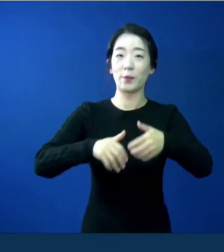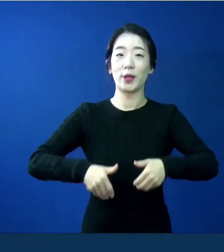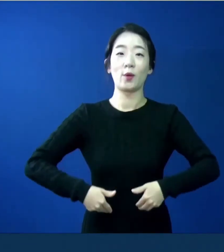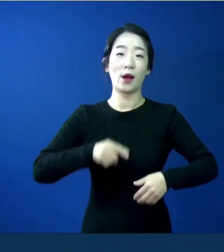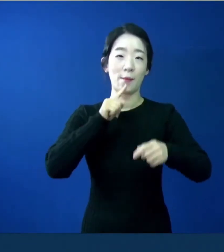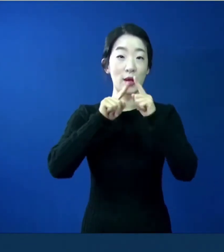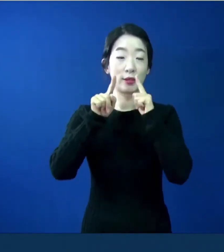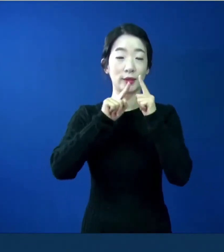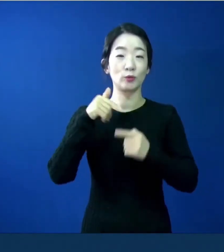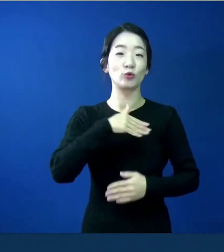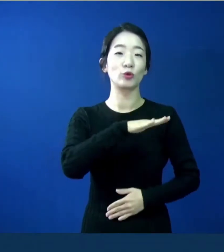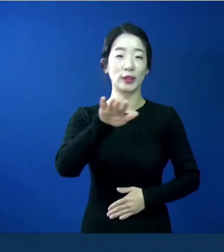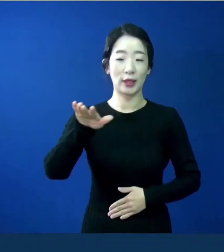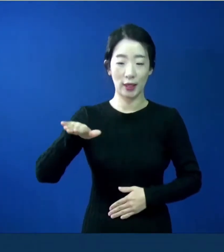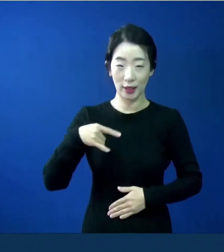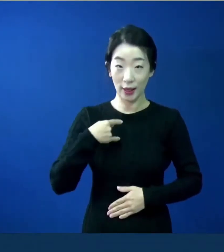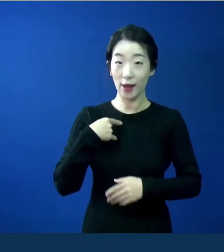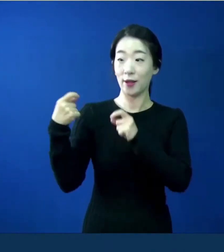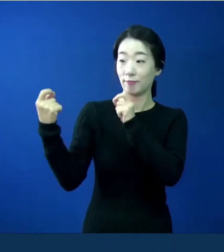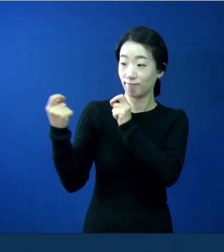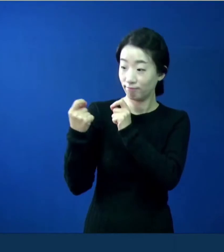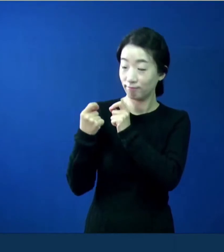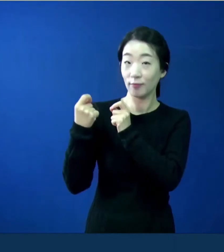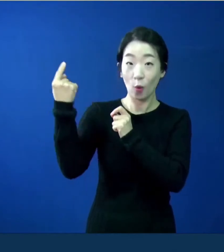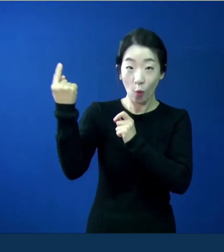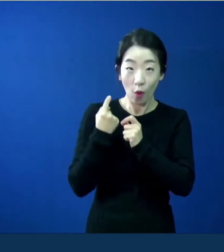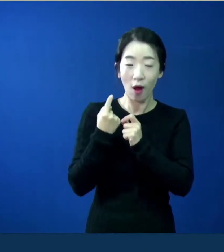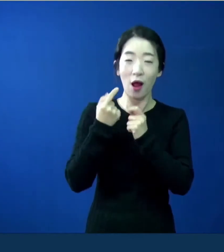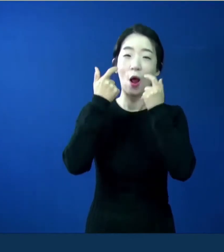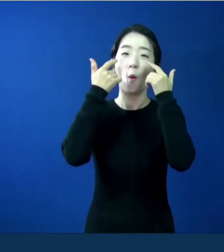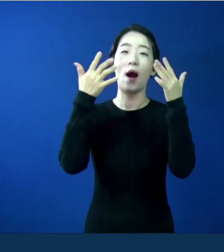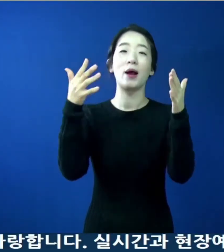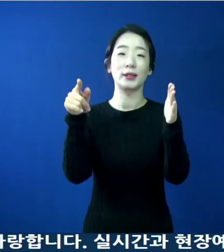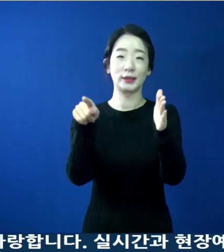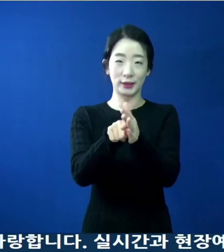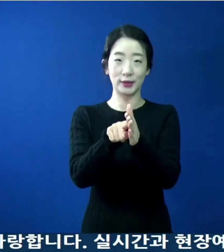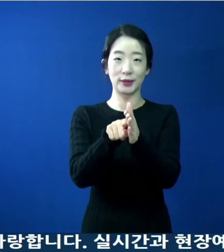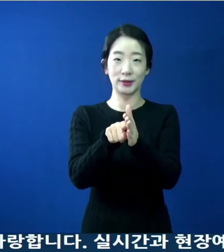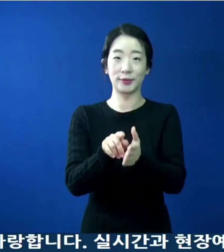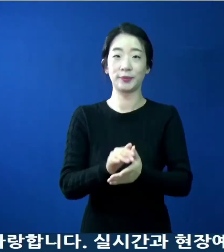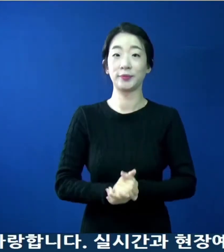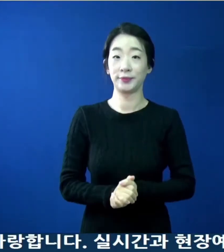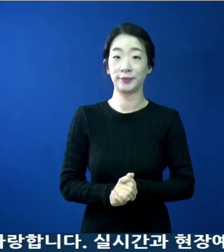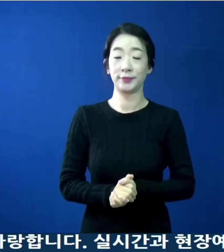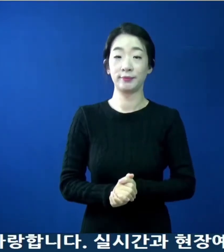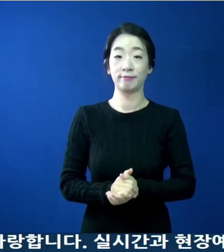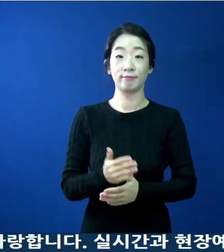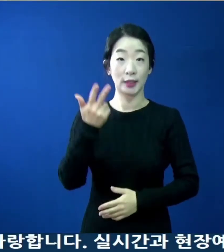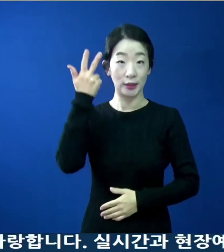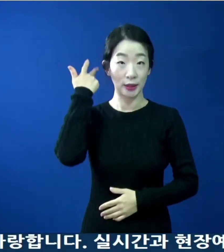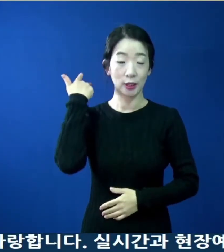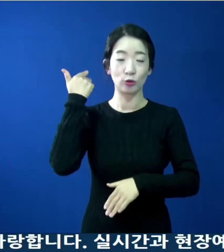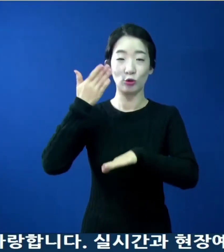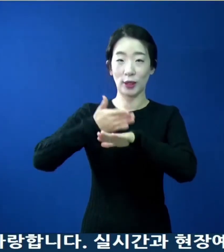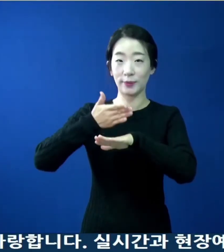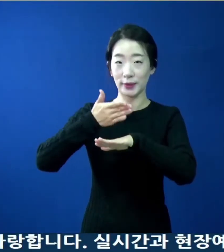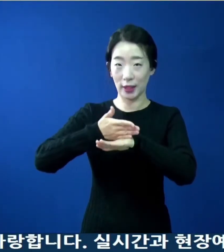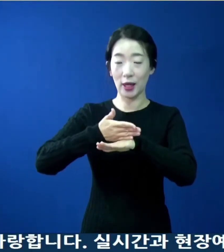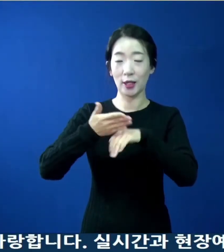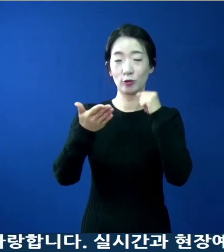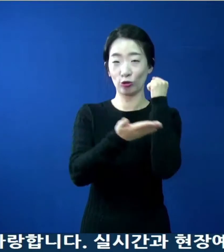우리에게 다가오실 것을 확신합니다. 지난주 감사주일